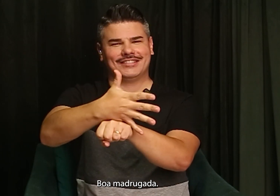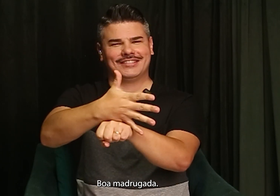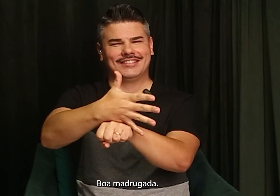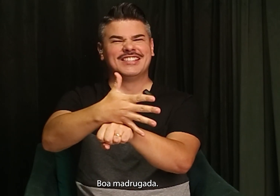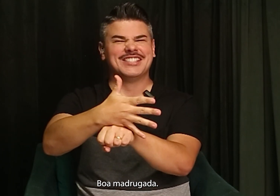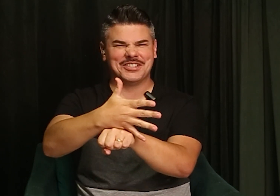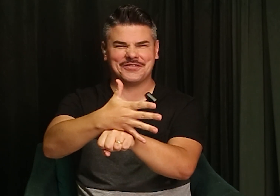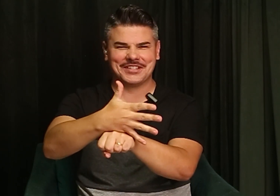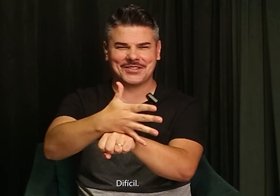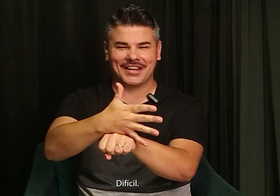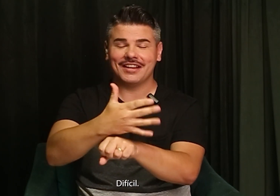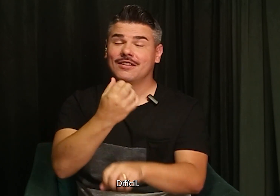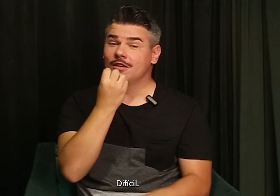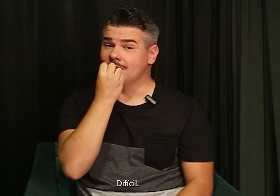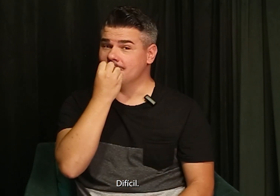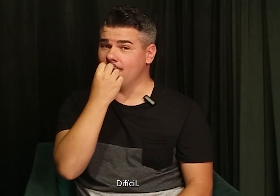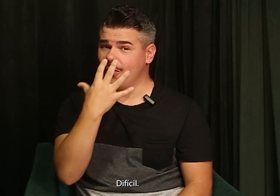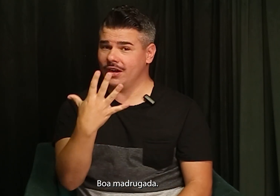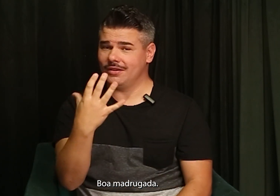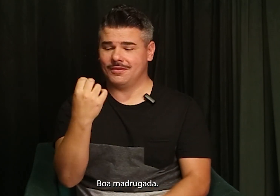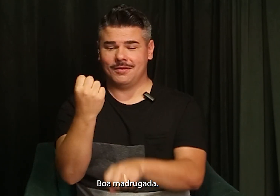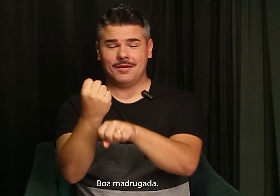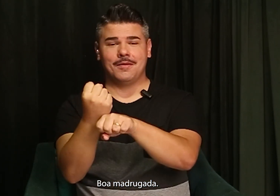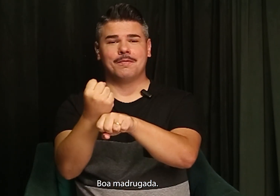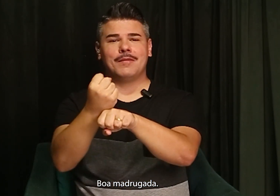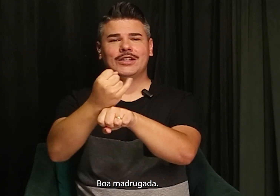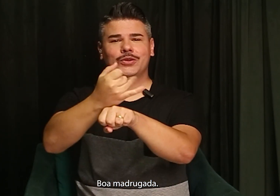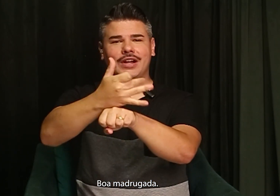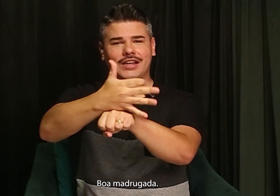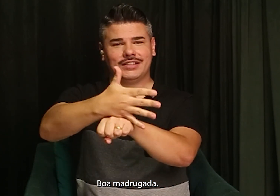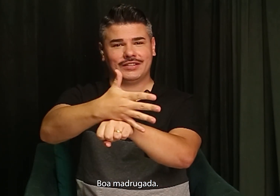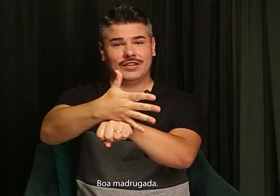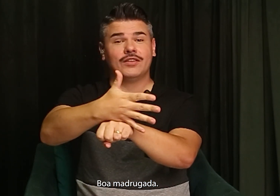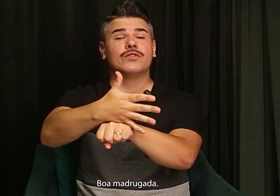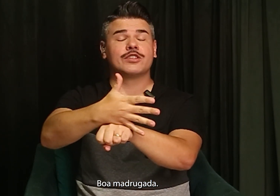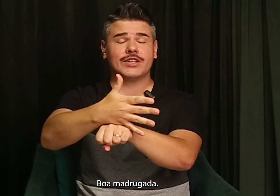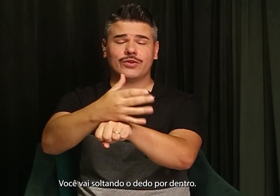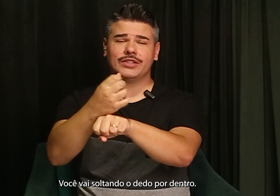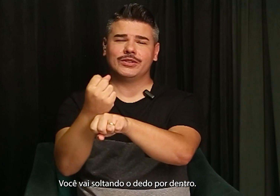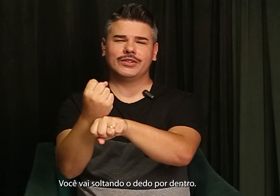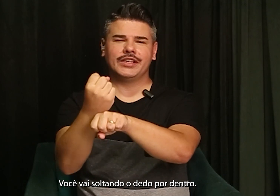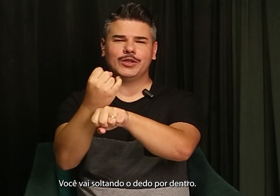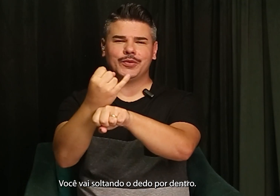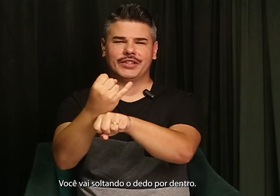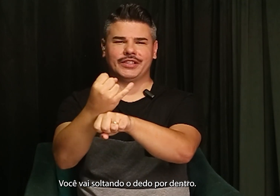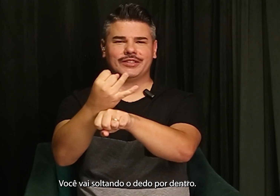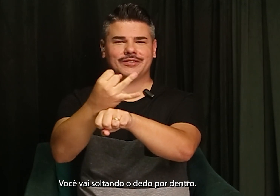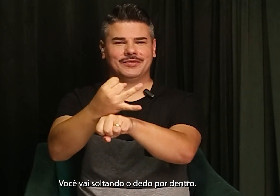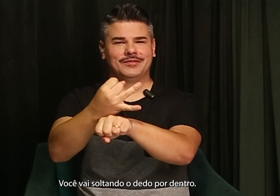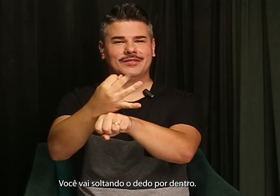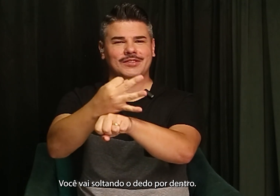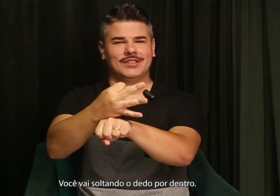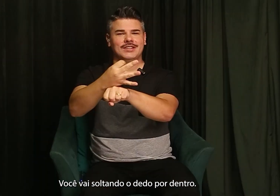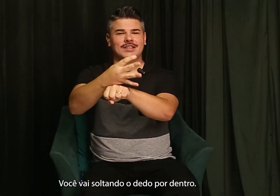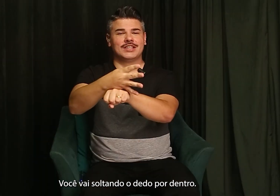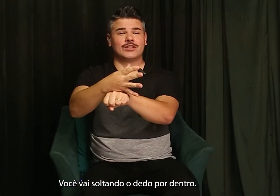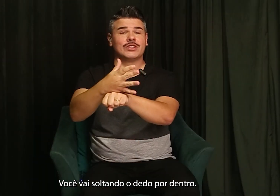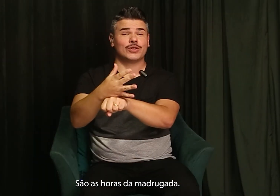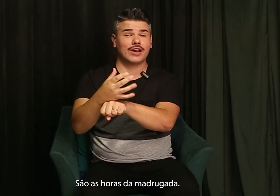madrugada. Difícil, né? Boa madrugada. Você vai soltando dedo por dedo. São as